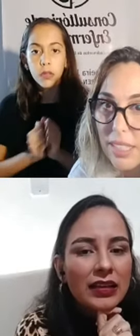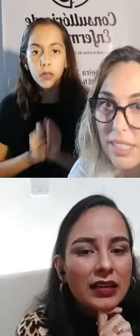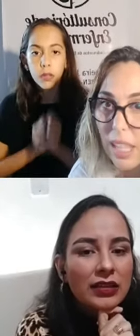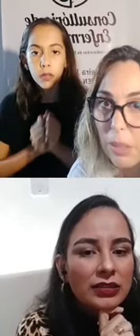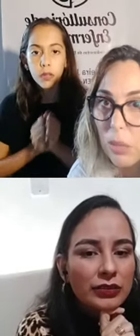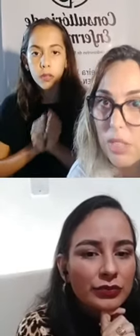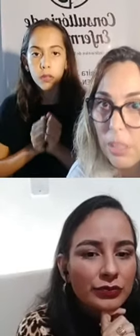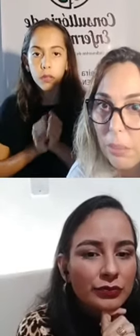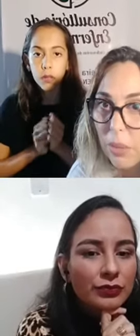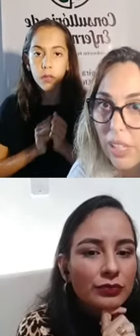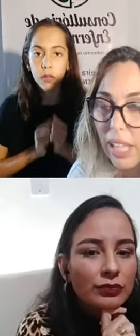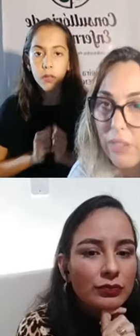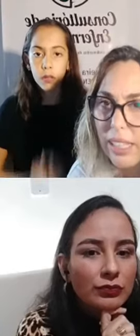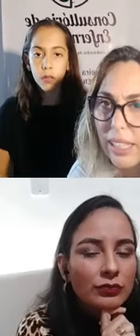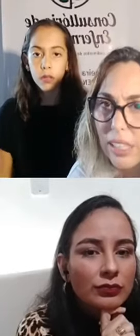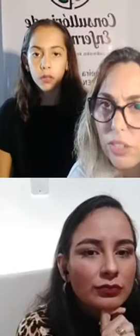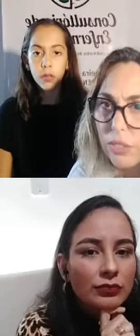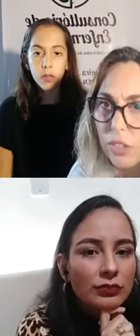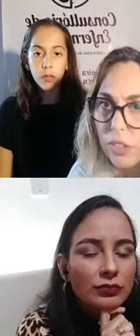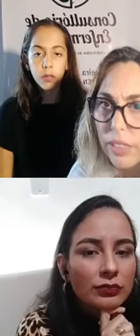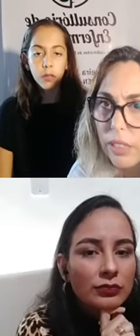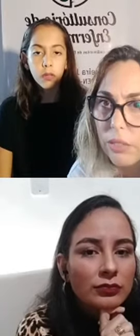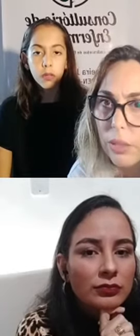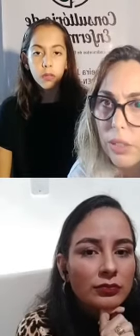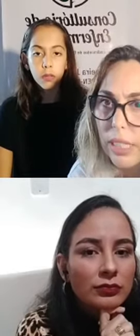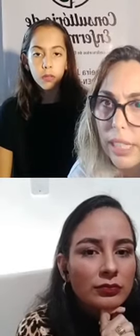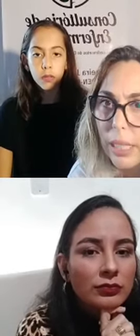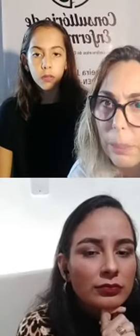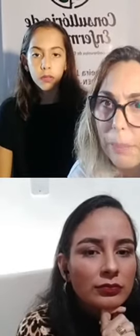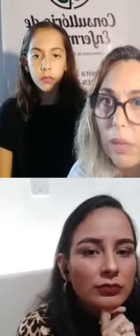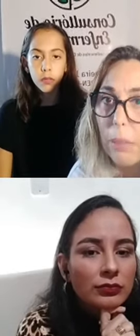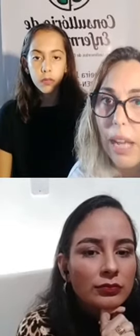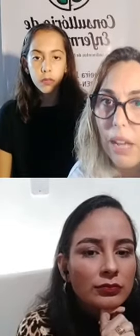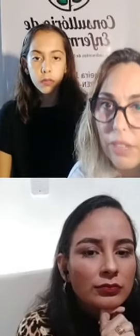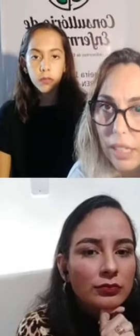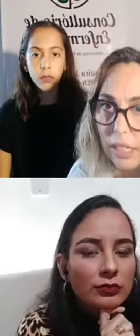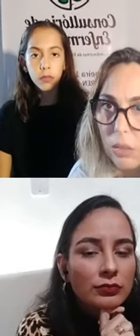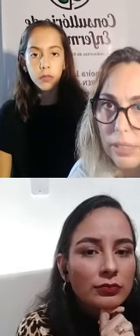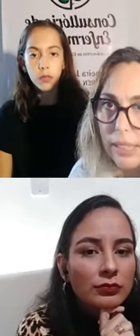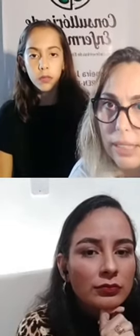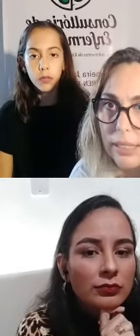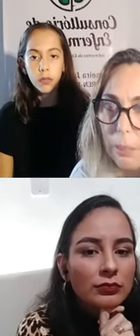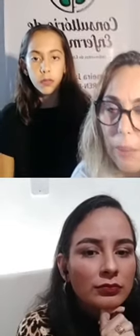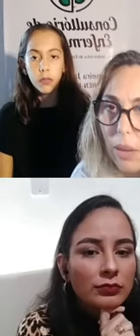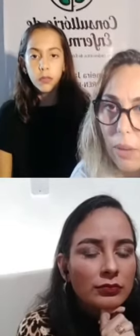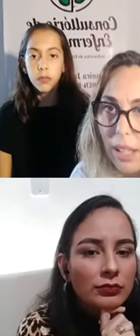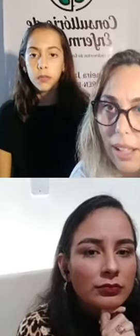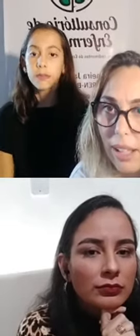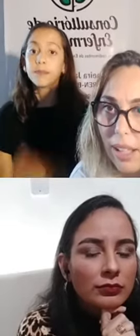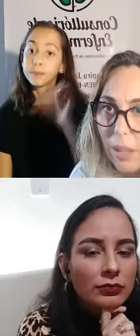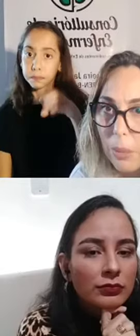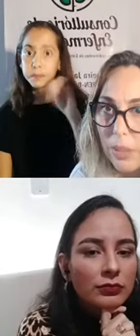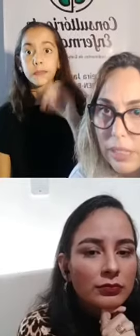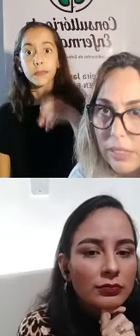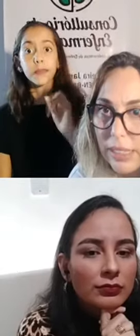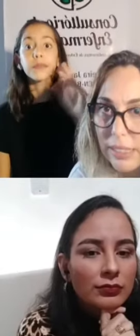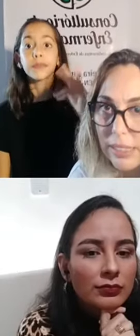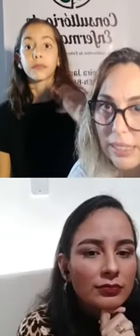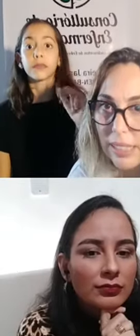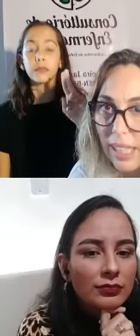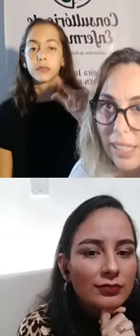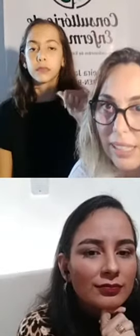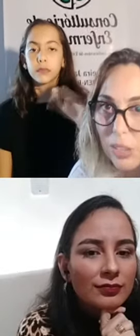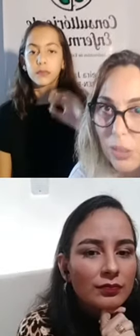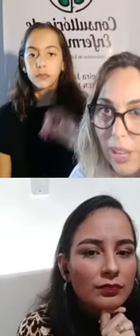o sistema nos impõe. É verdade. Deixa eu ver quem foi. Paula Báfica. Com certeza, Paula. Muitas